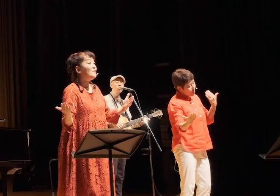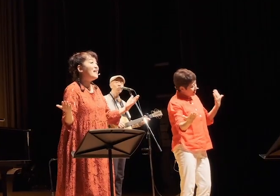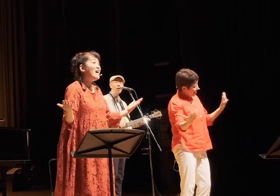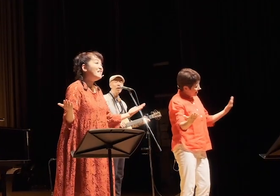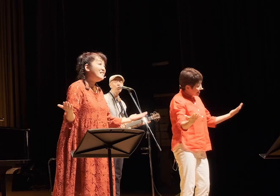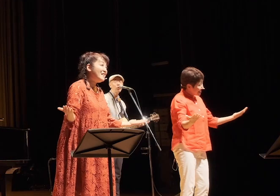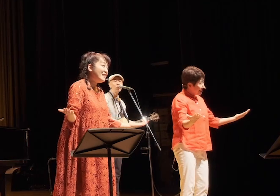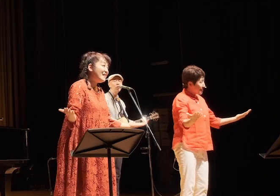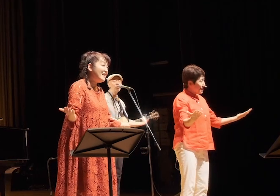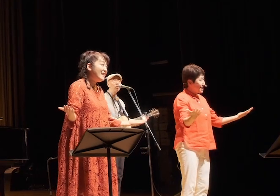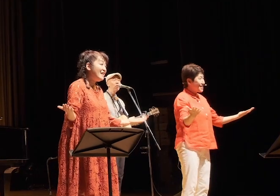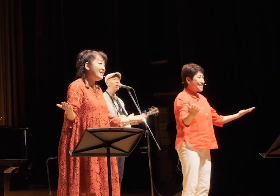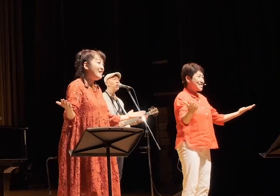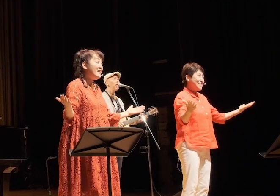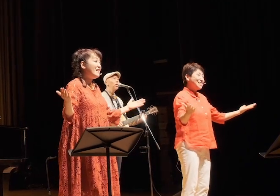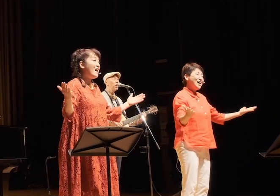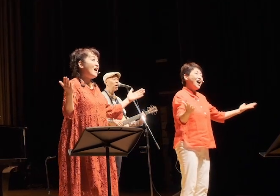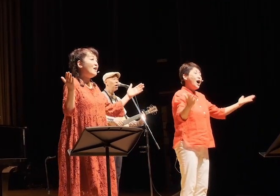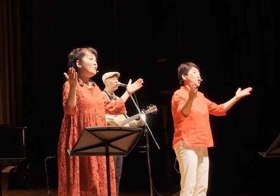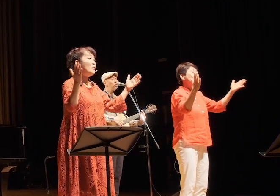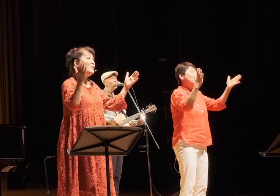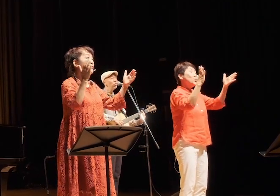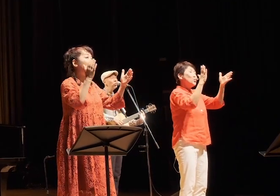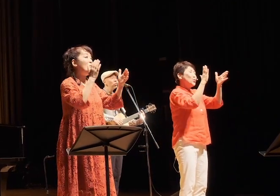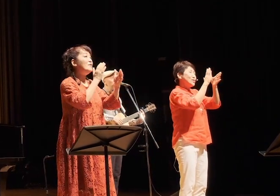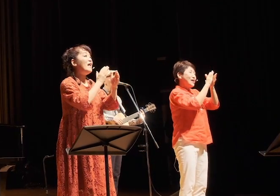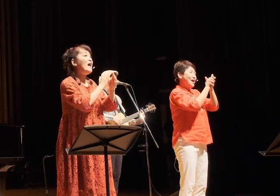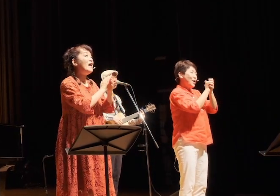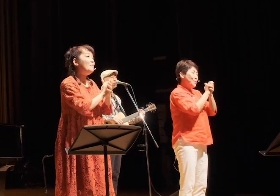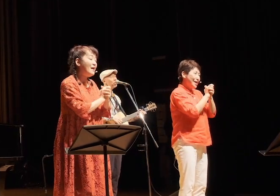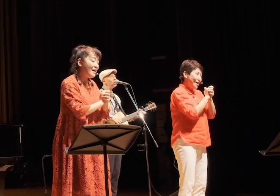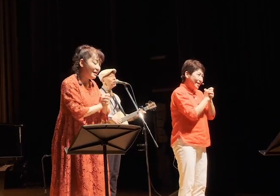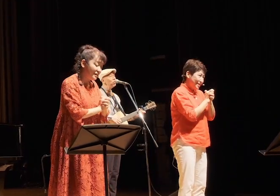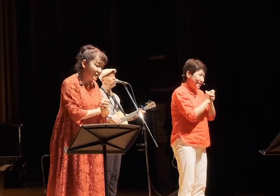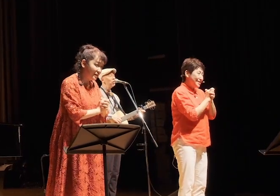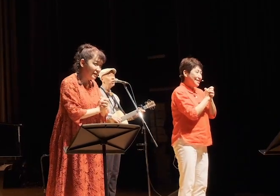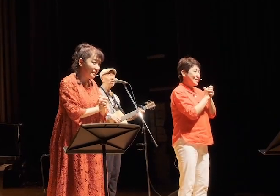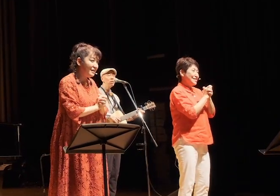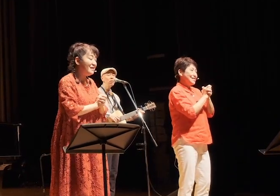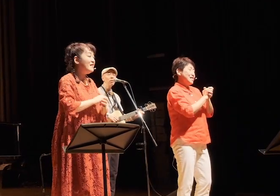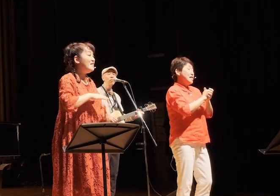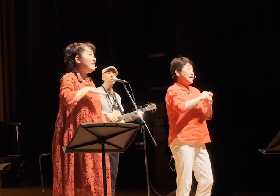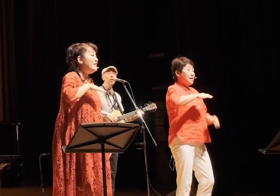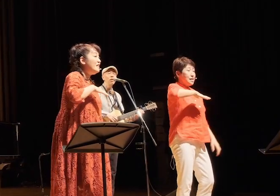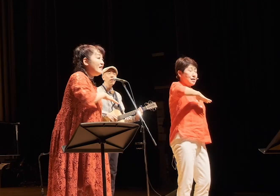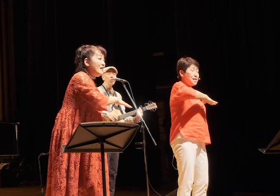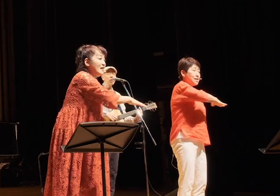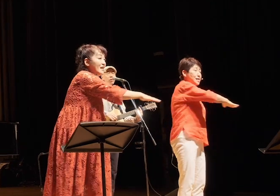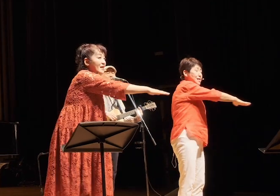友達になるために